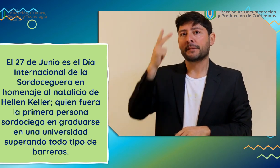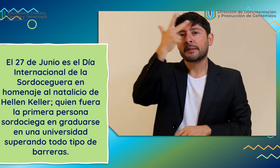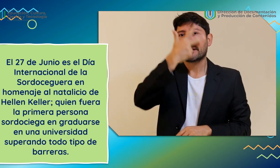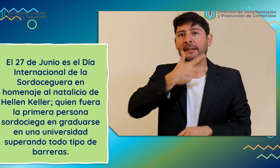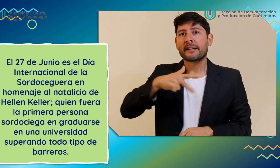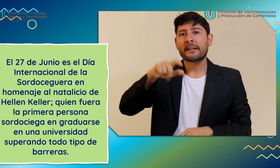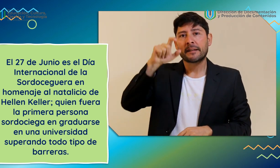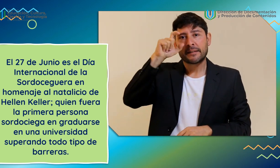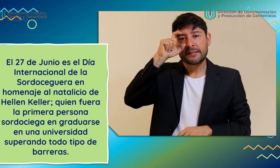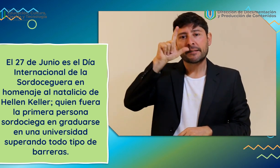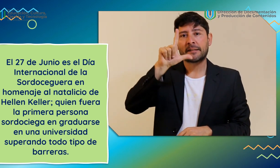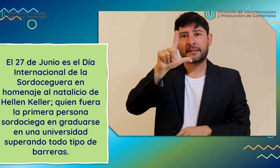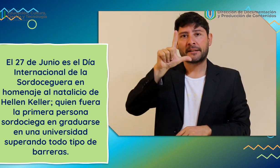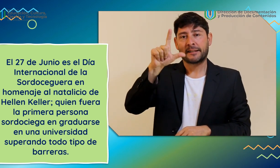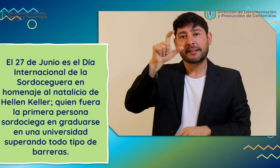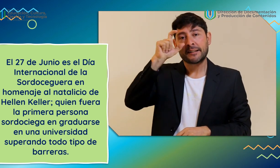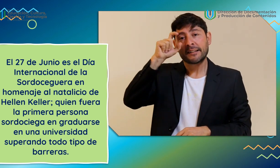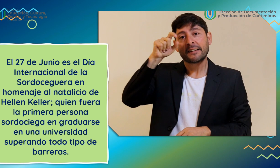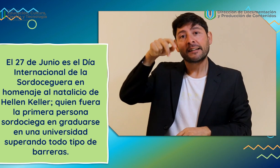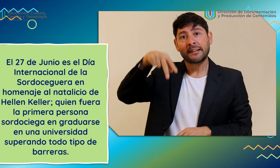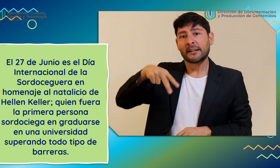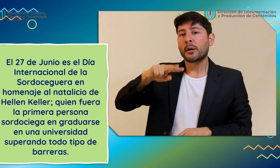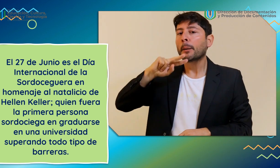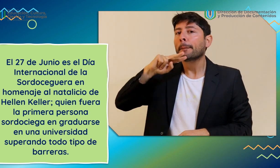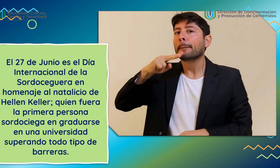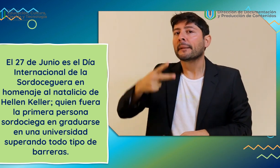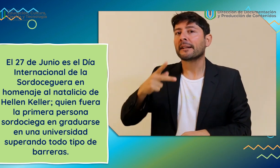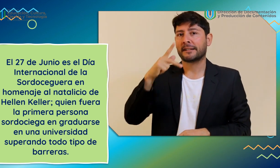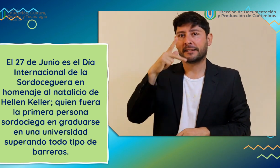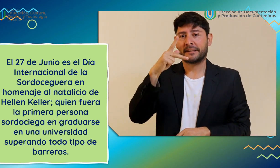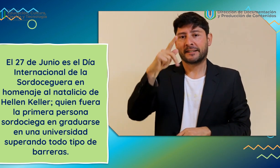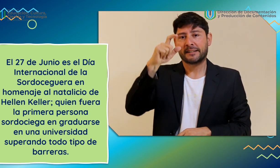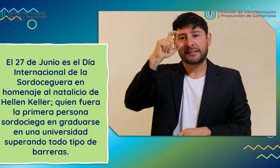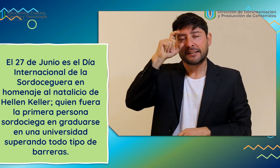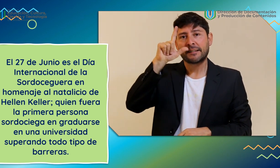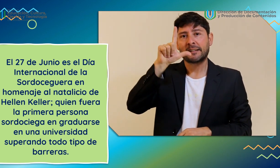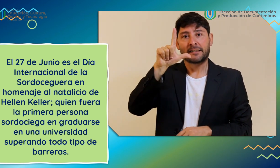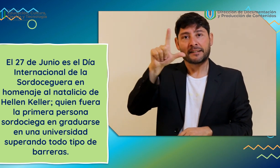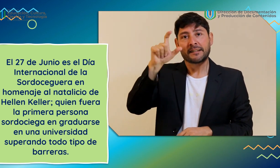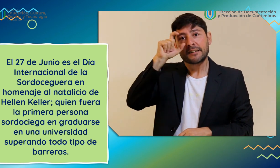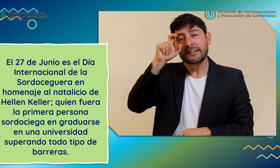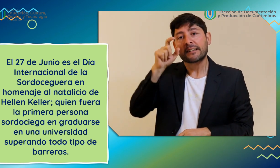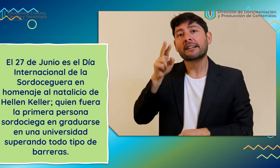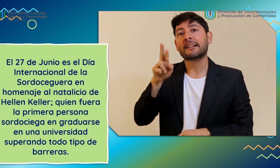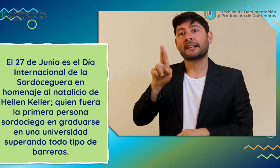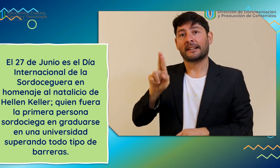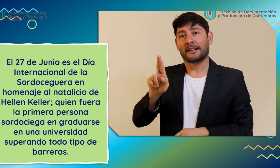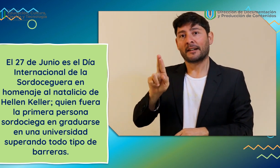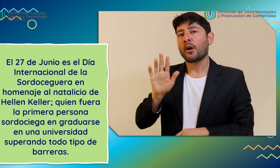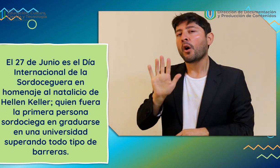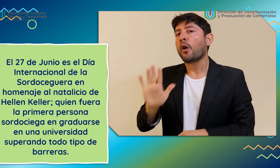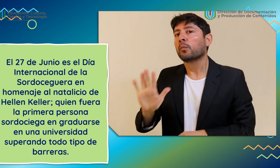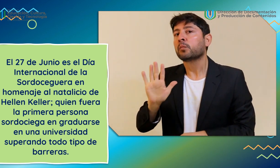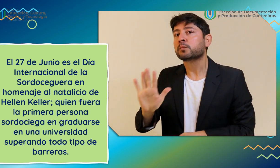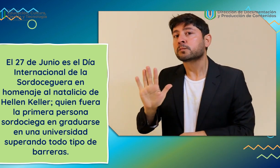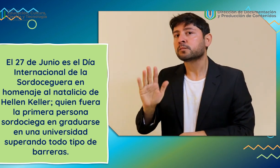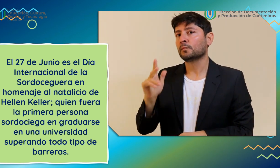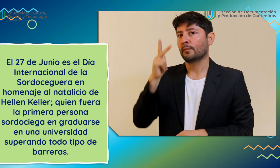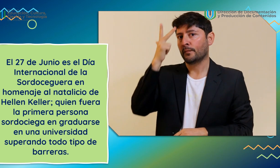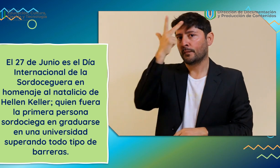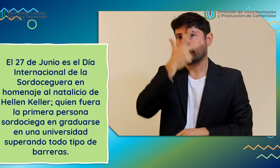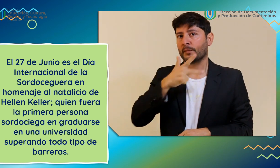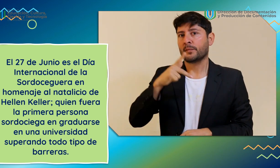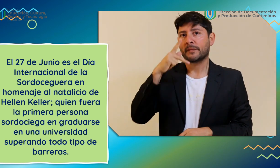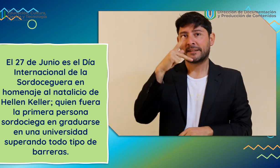en homenaje al natalicio de helen keller quien fuera la primera persona